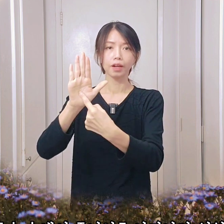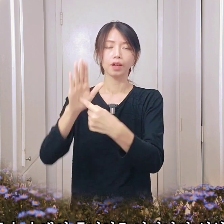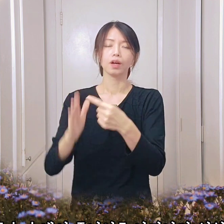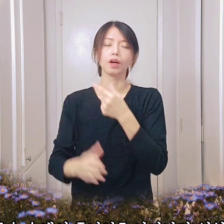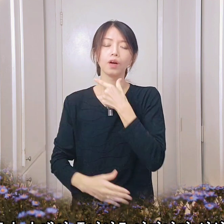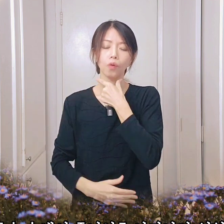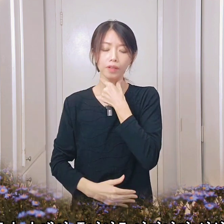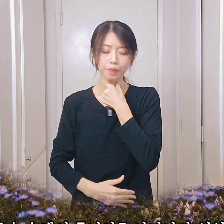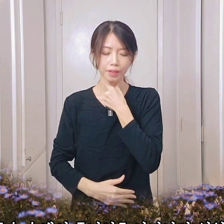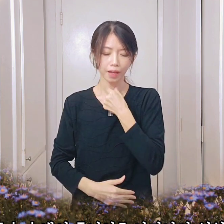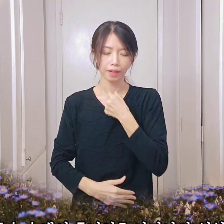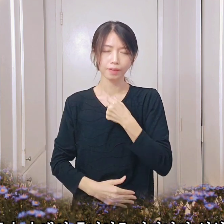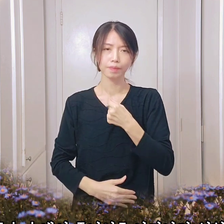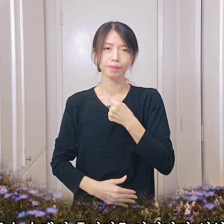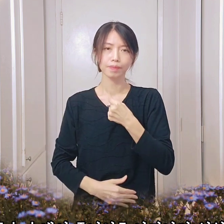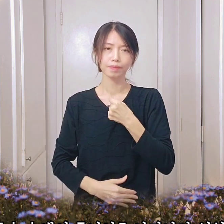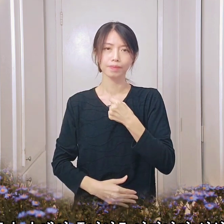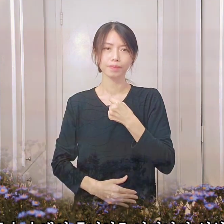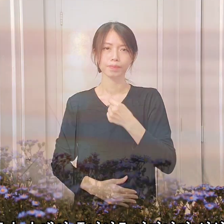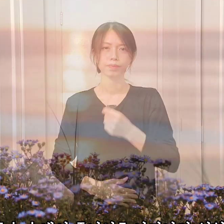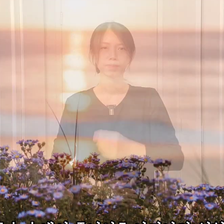나타내길 원합니다.